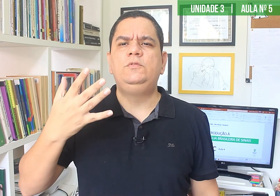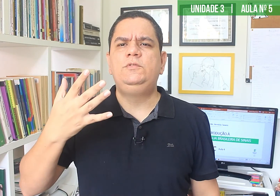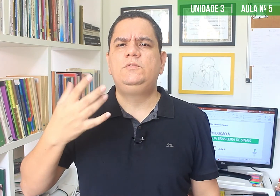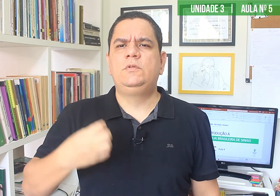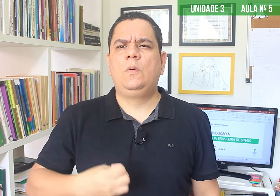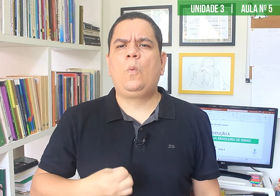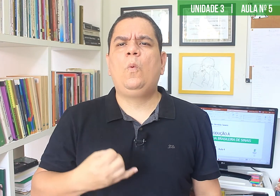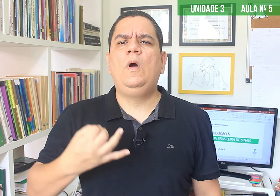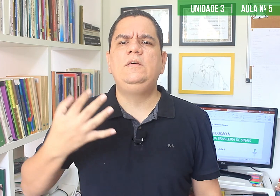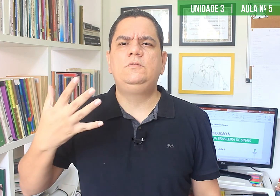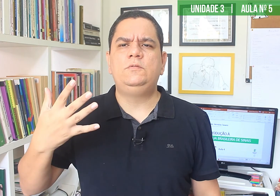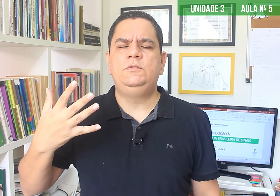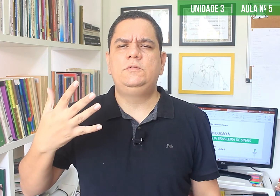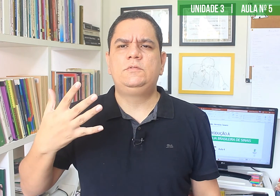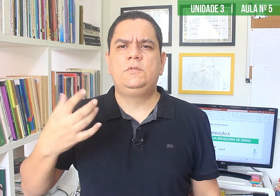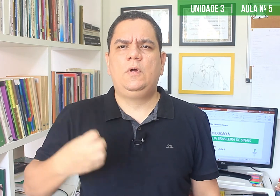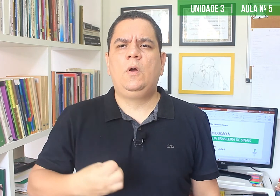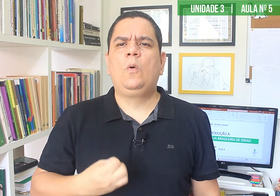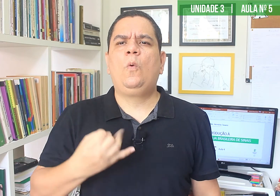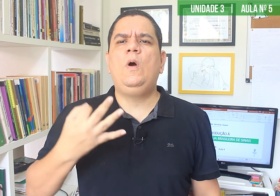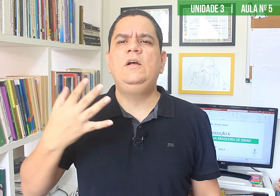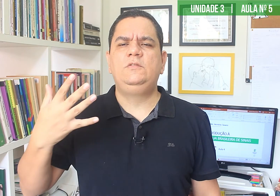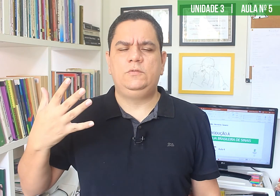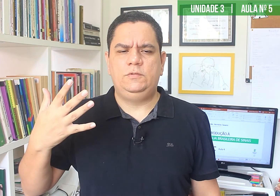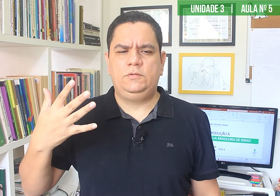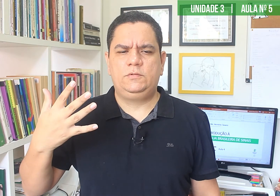Quantos. Quantos. Quantos.